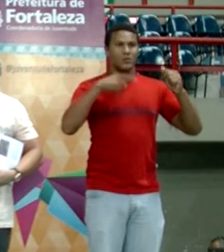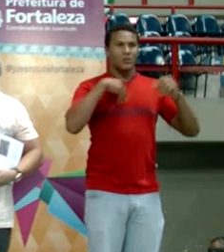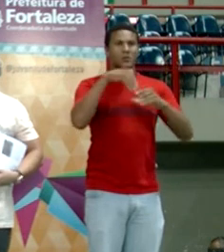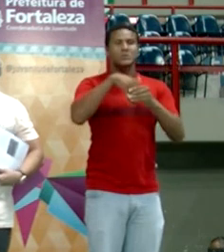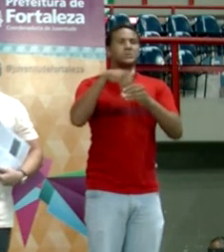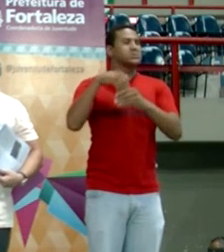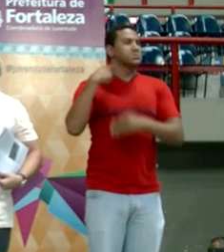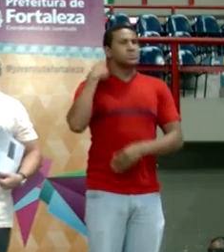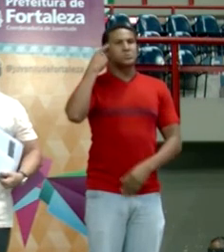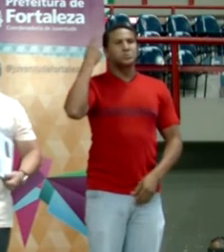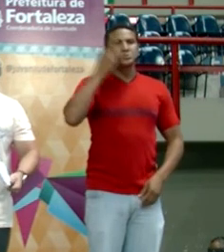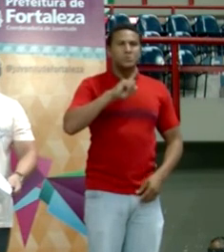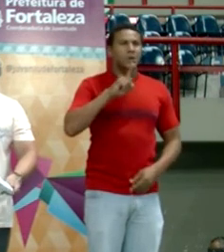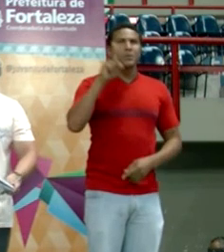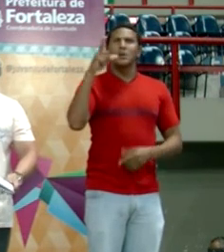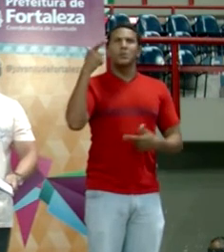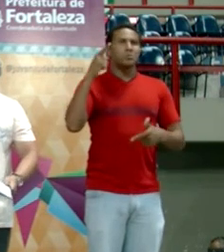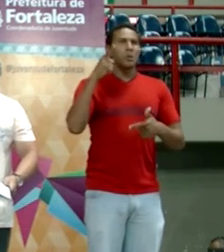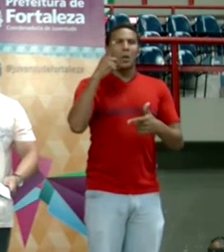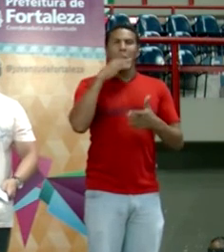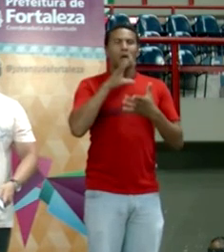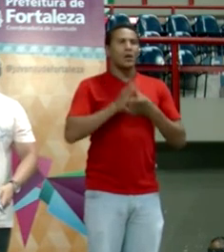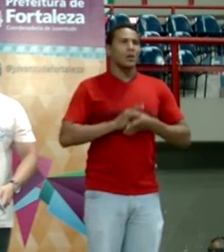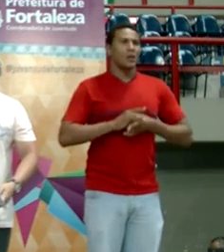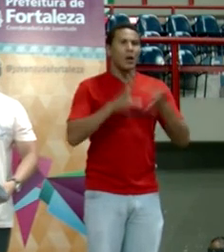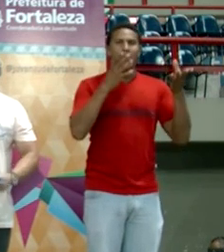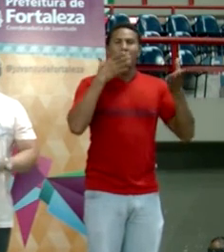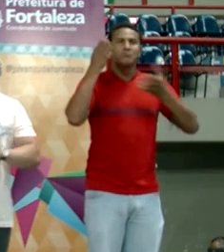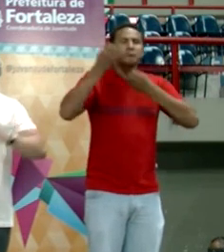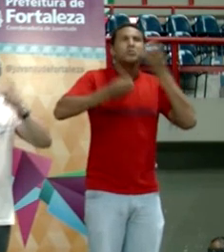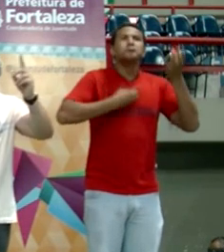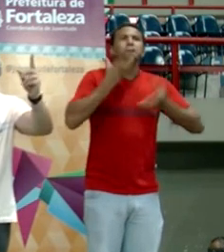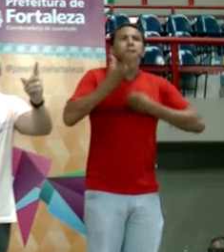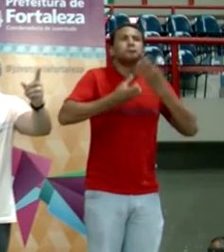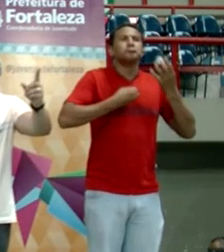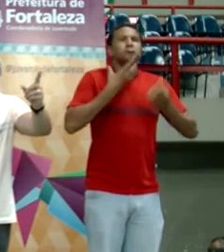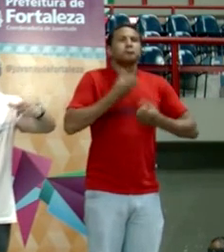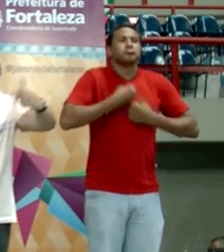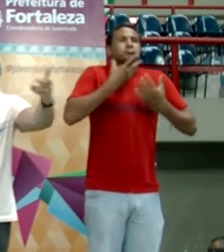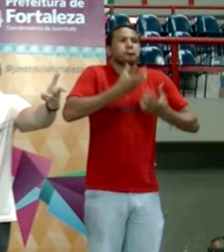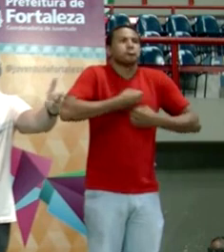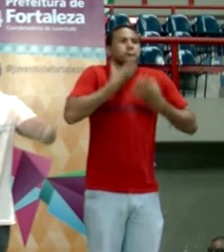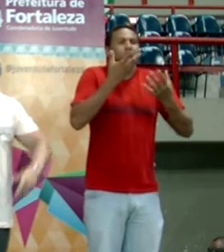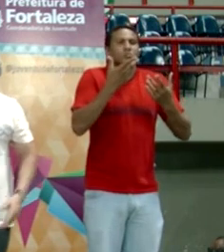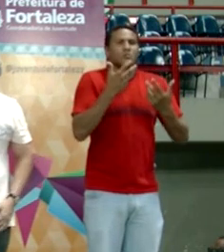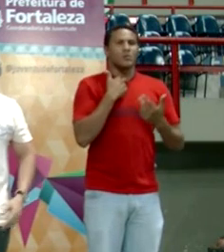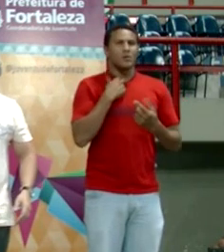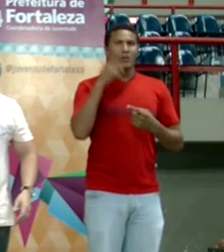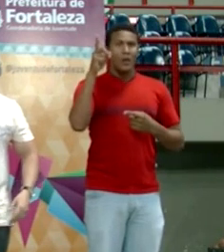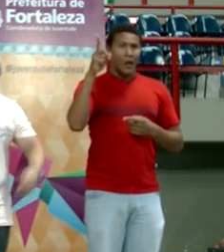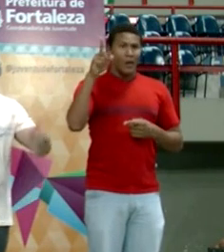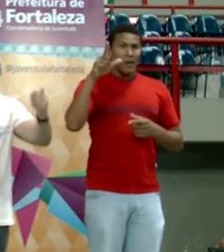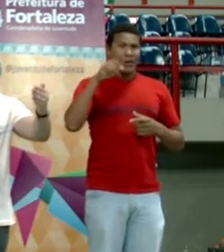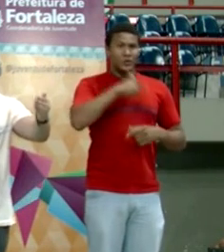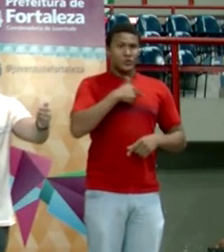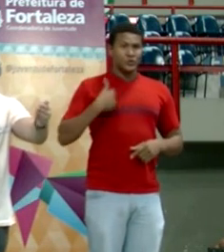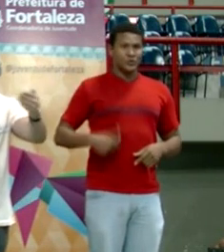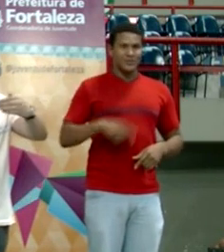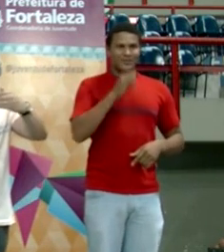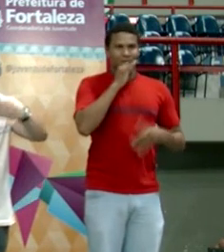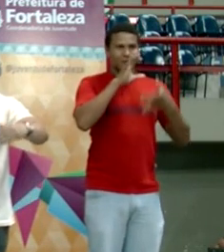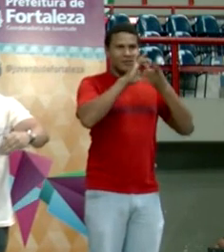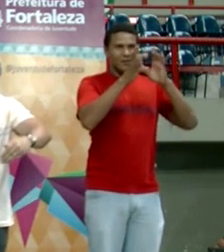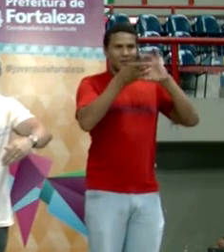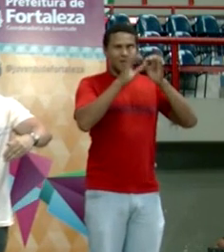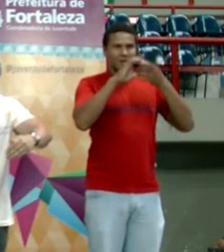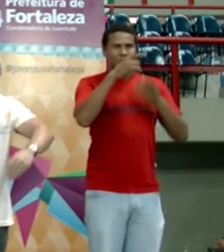que é eleições. Não tem liberdade de expressão. Tá? Mal tem evento ao vivo na China. A Olimpíada